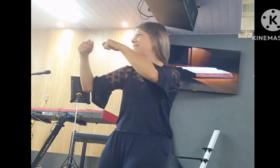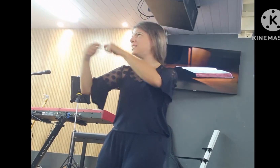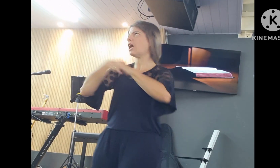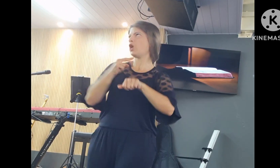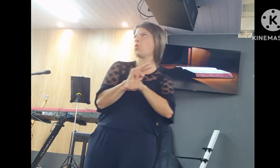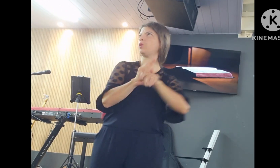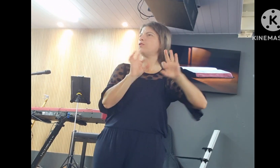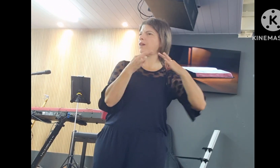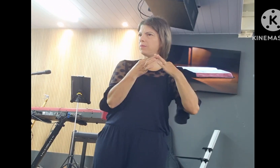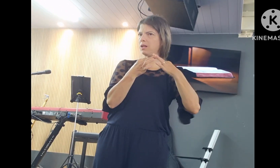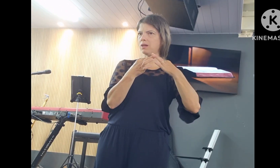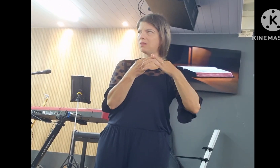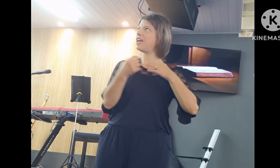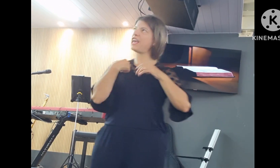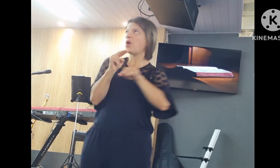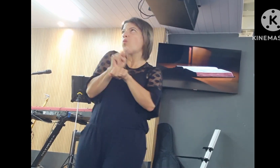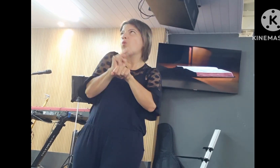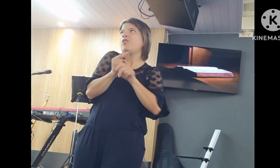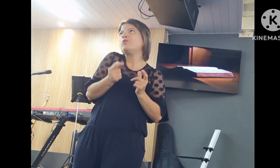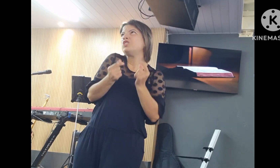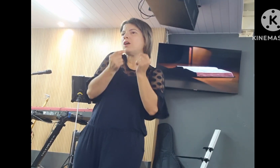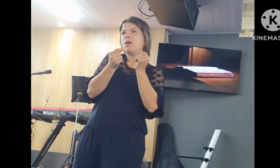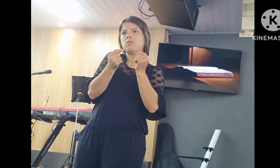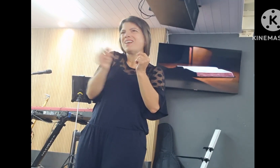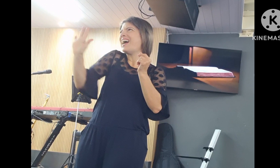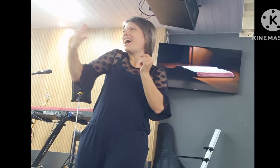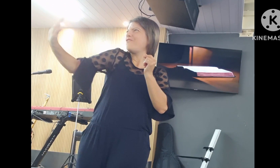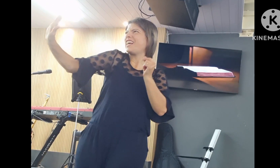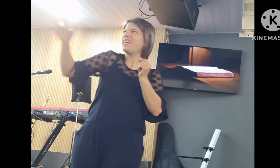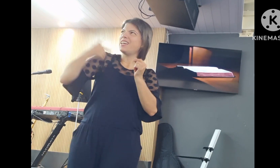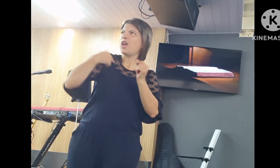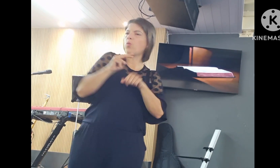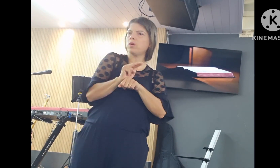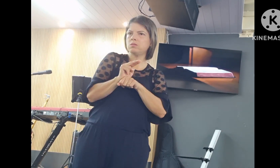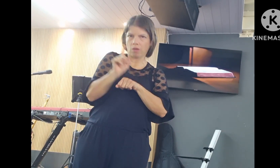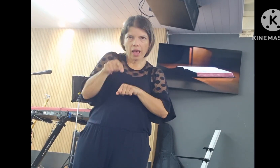que Deus quer que você faça.